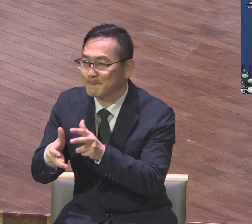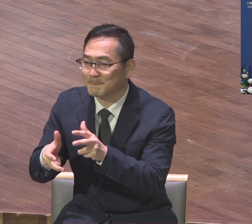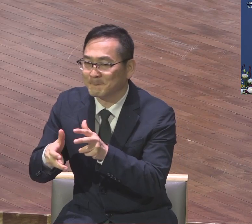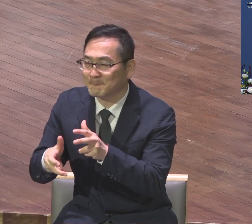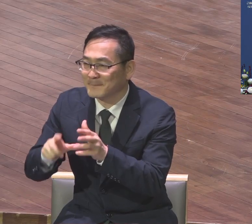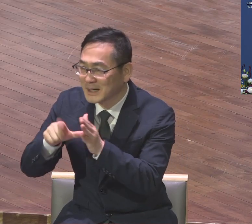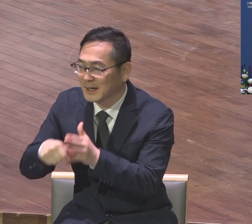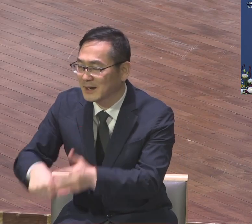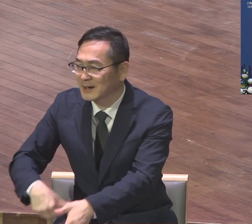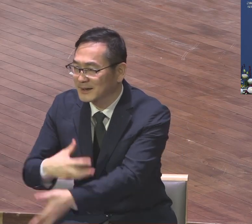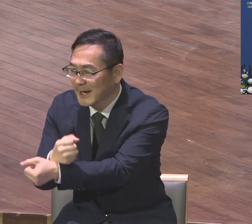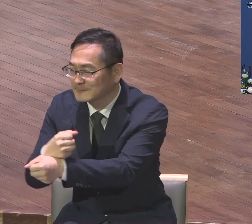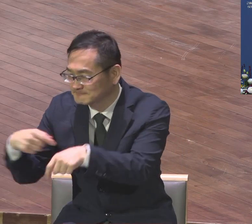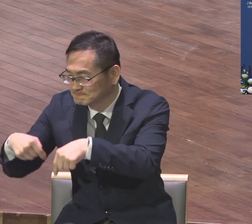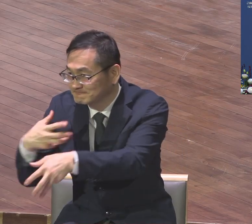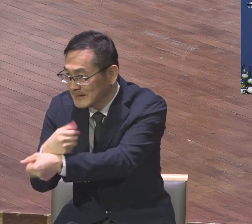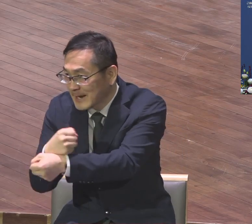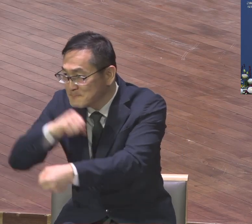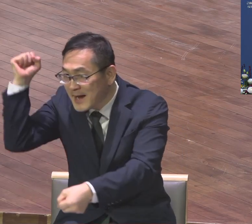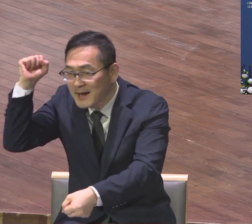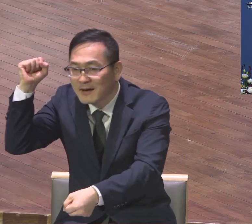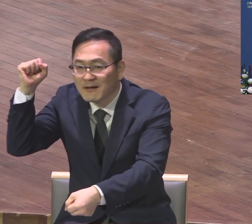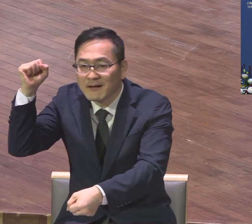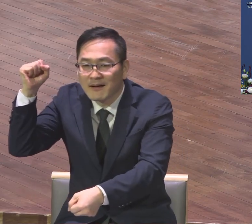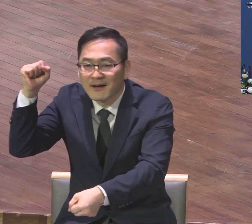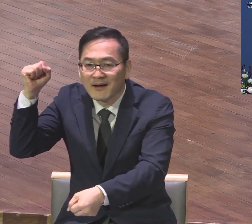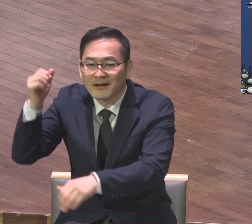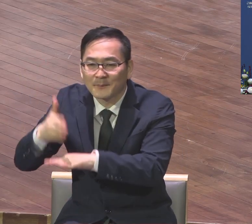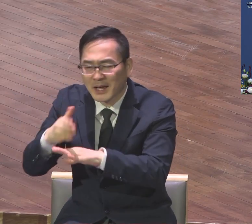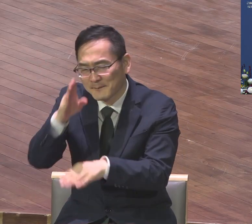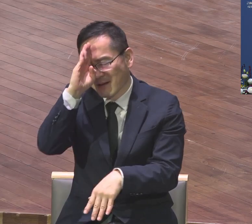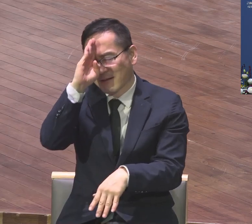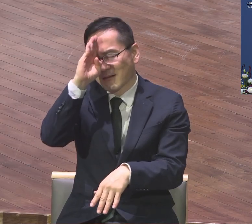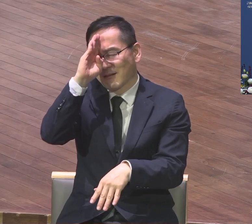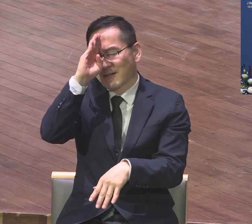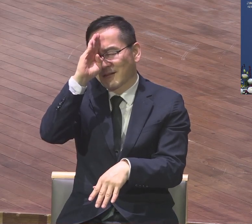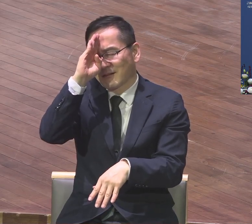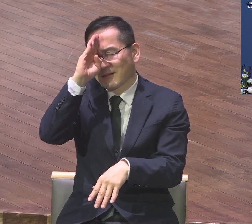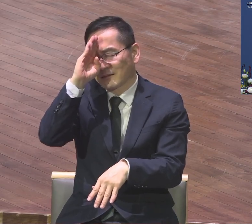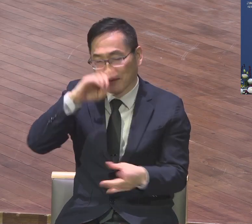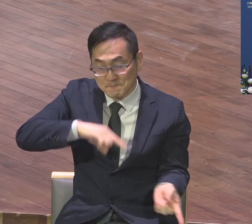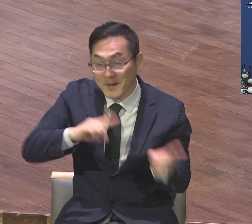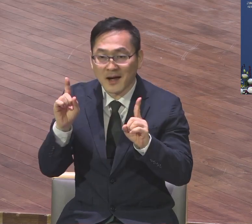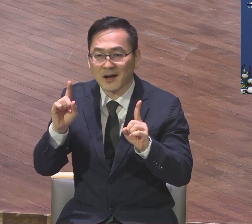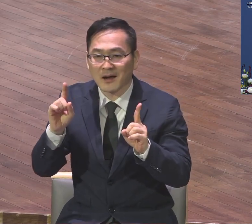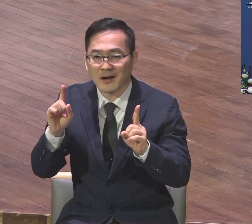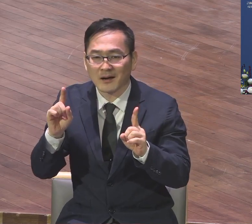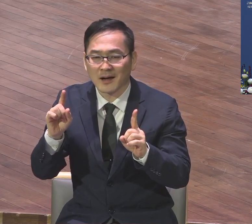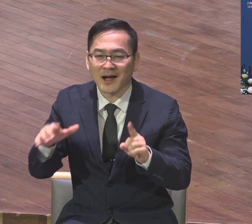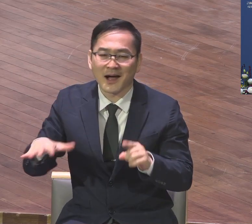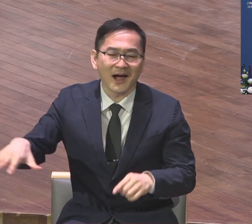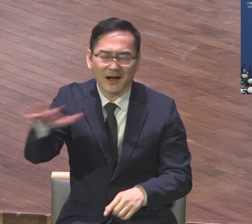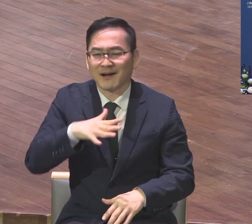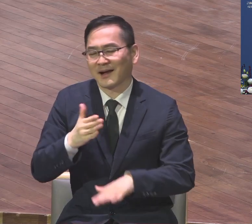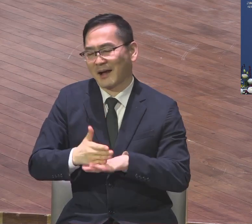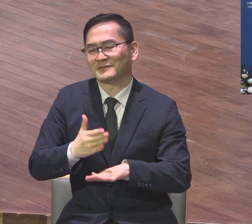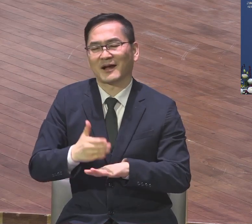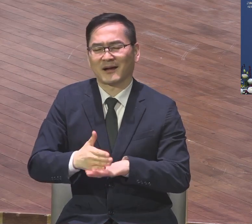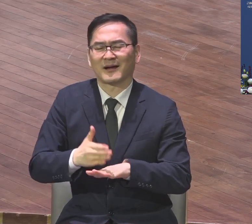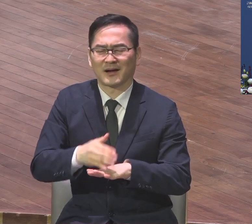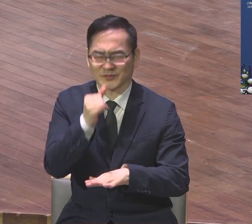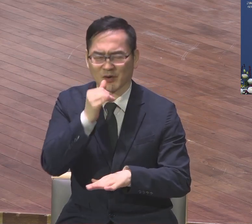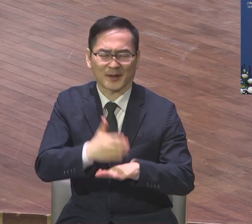하나 성사시켰다. 뭐 질병에 걸린 분이 건강을 회복했다. 이때는 감사가